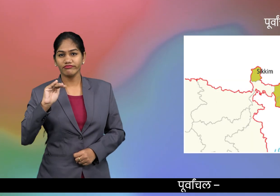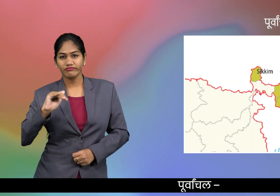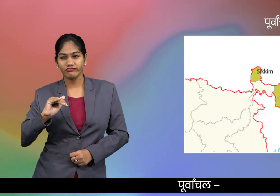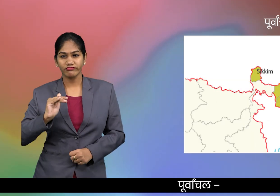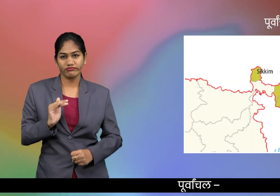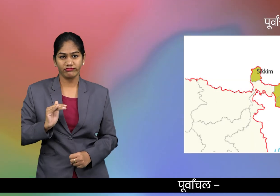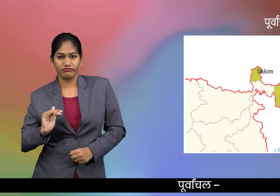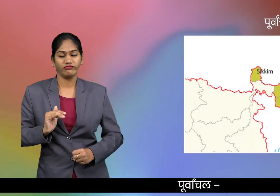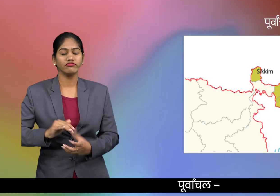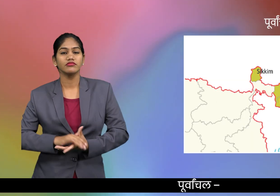पूर्वांचल